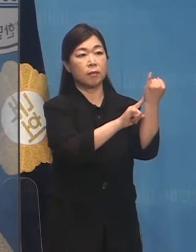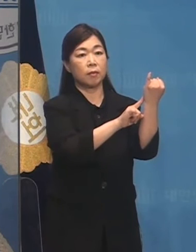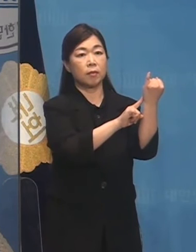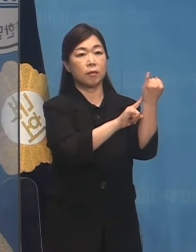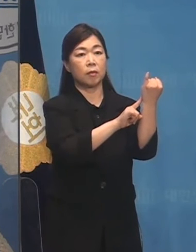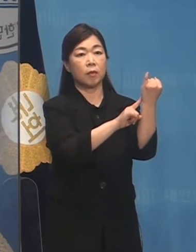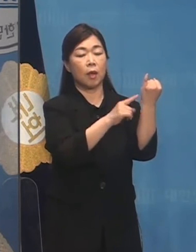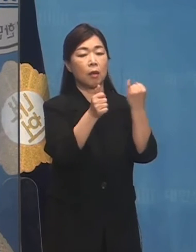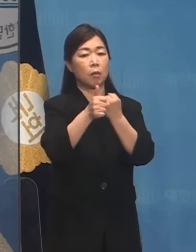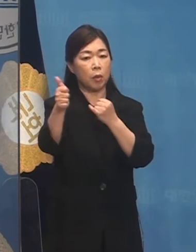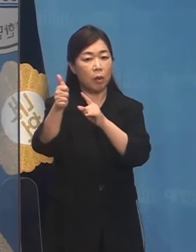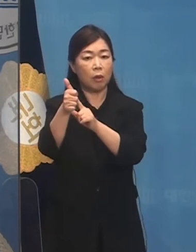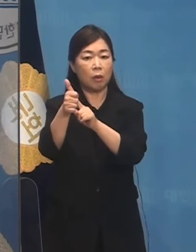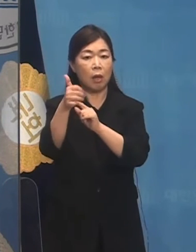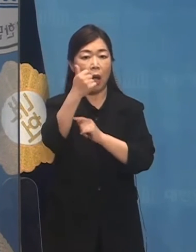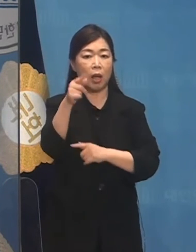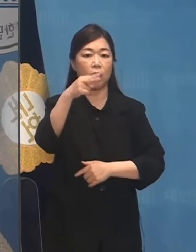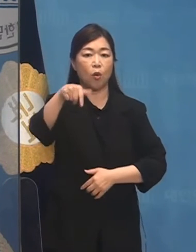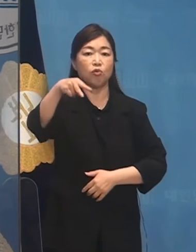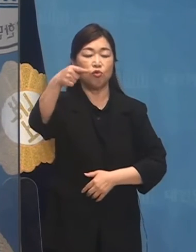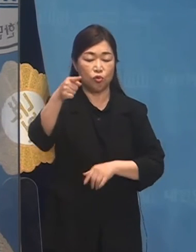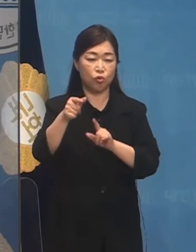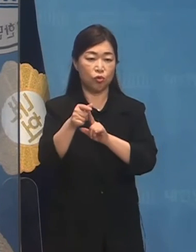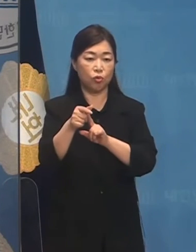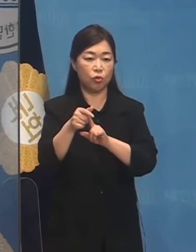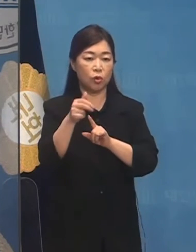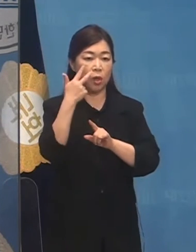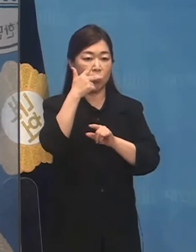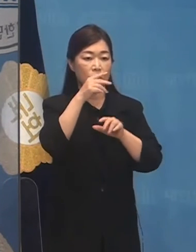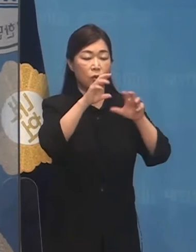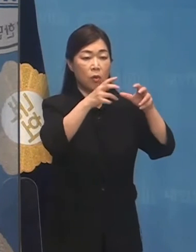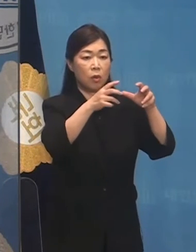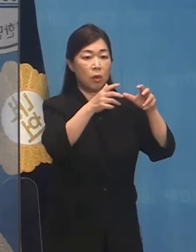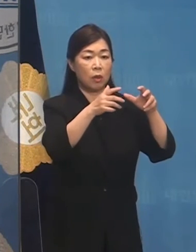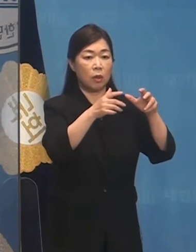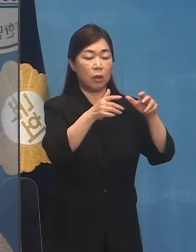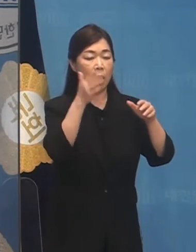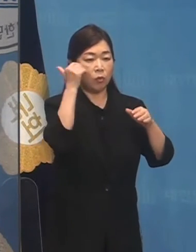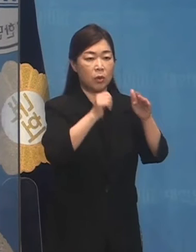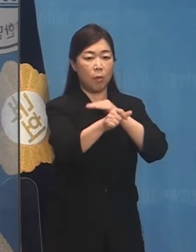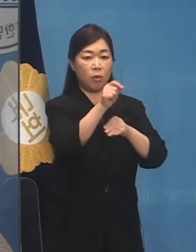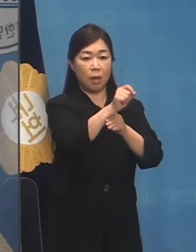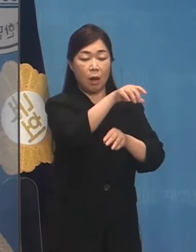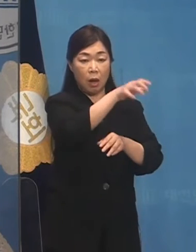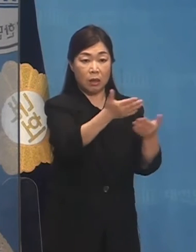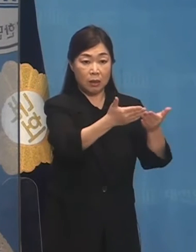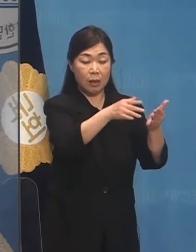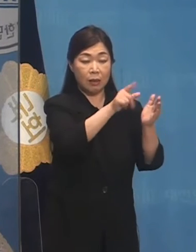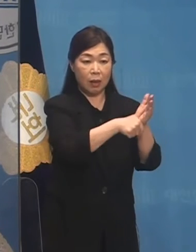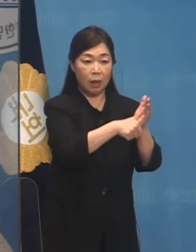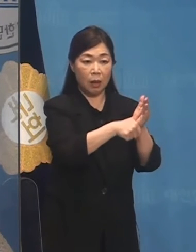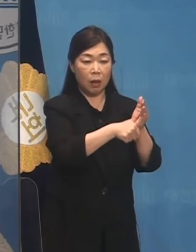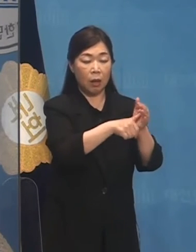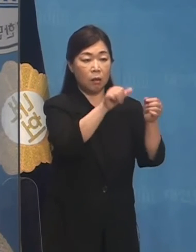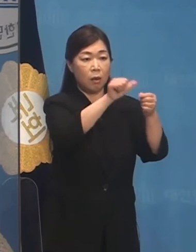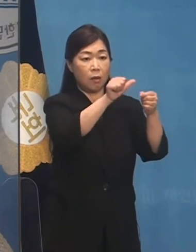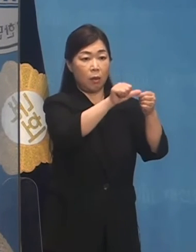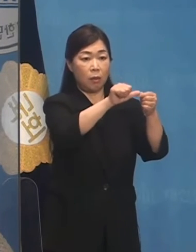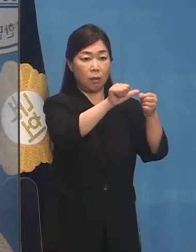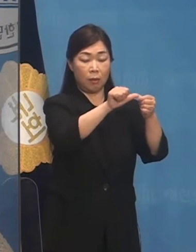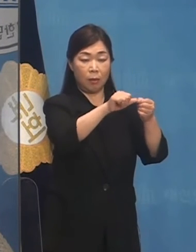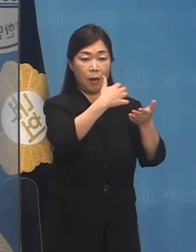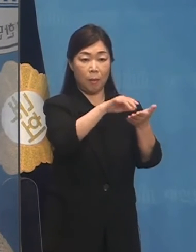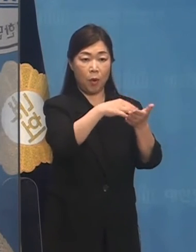남편 한덕수 주미대사가 미국에 있을 때 이 대사관에서 5차례에